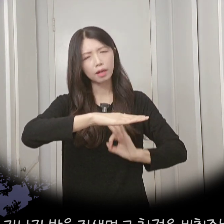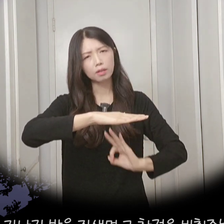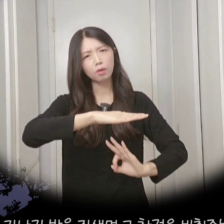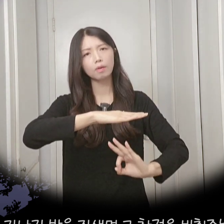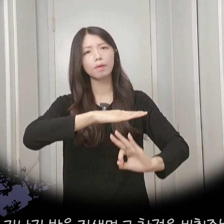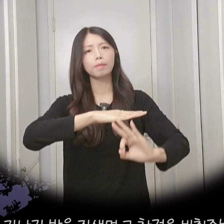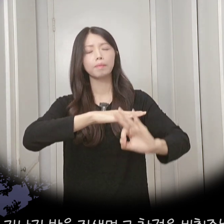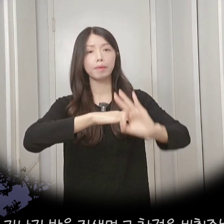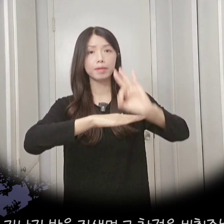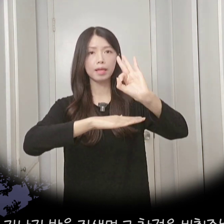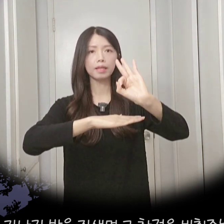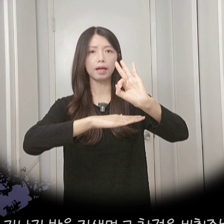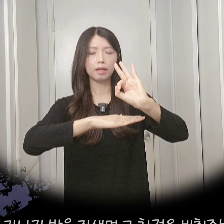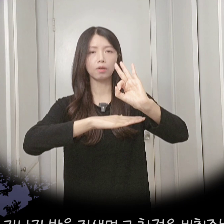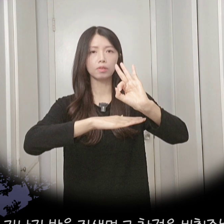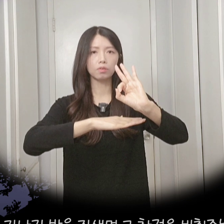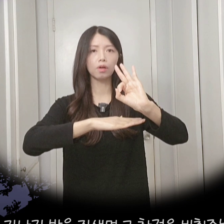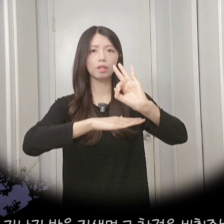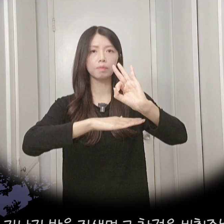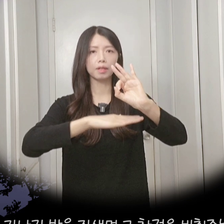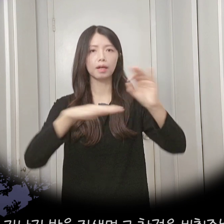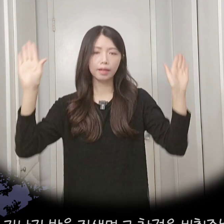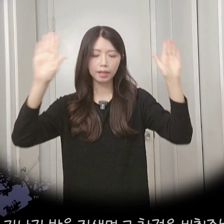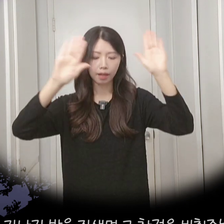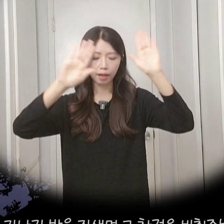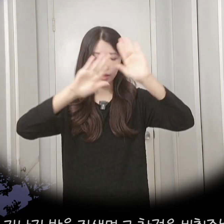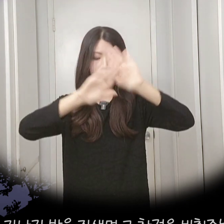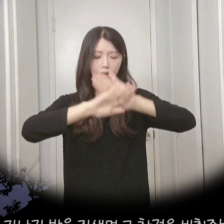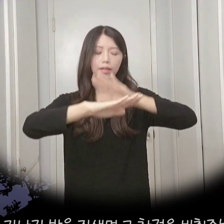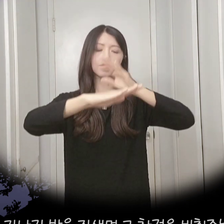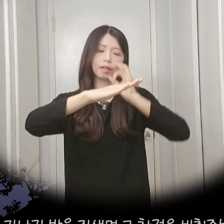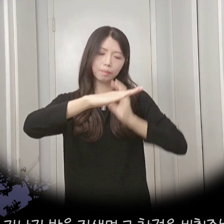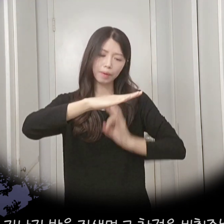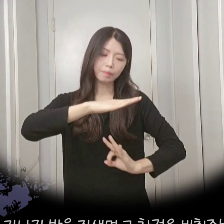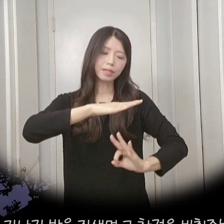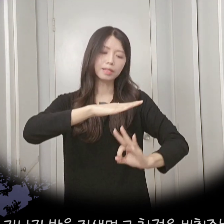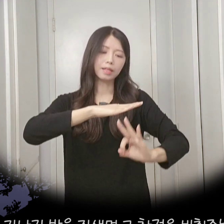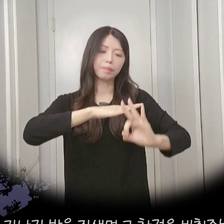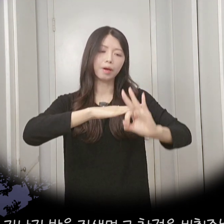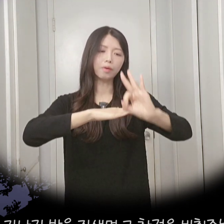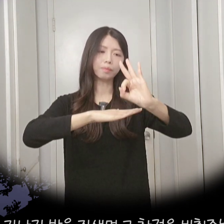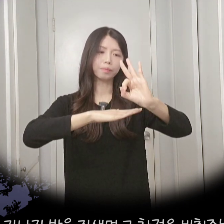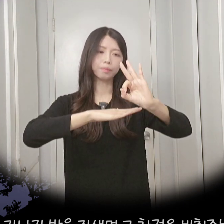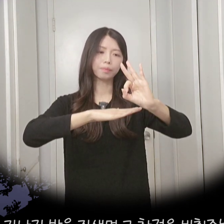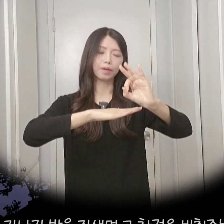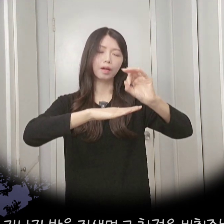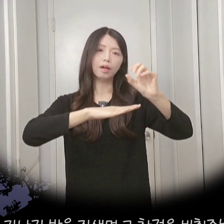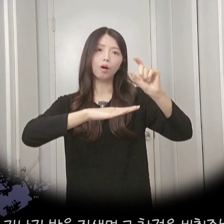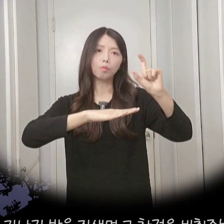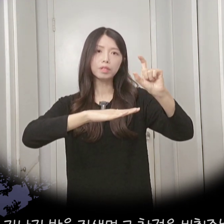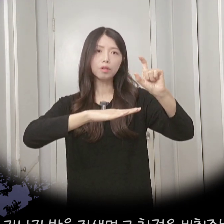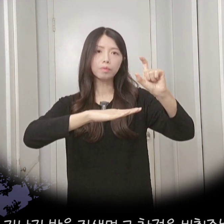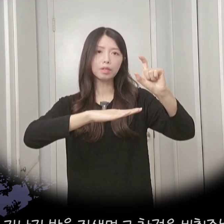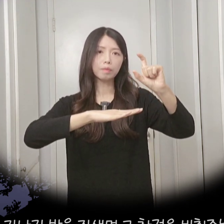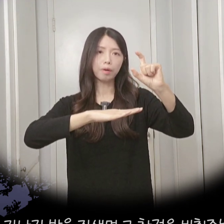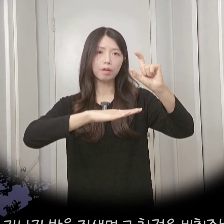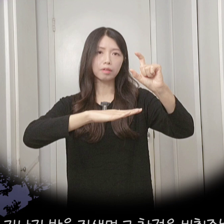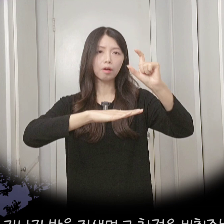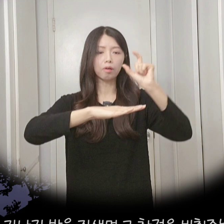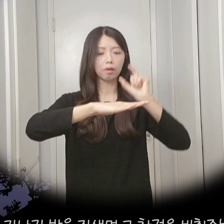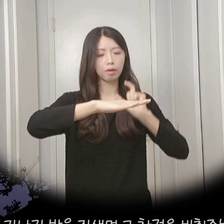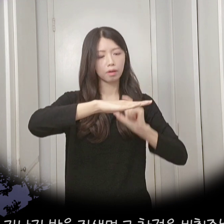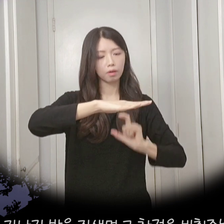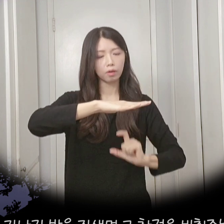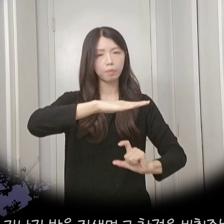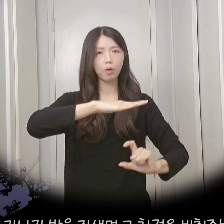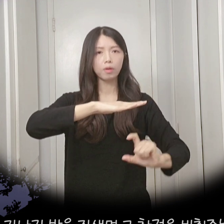표정에 따라서 밤을 새다 이런 뜻의 수어가 됩니다. 기나긴 밤을 지새며 엄지검지를